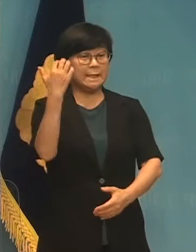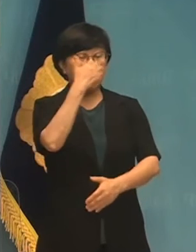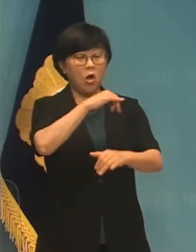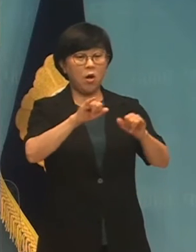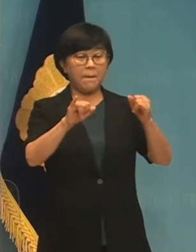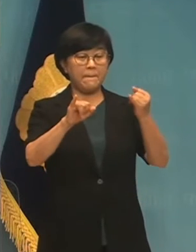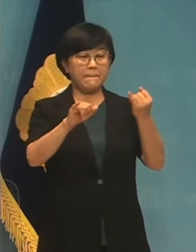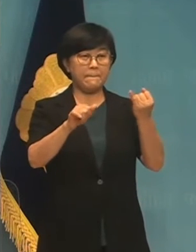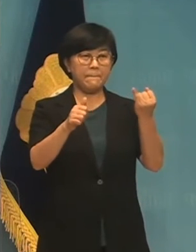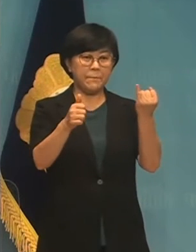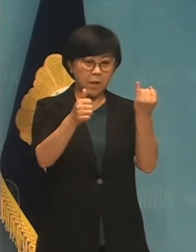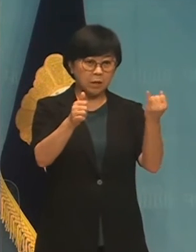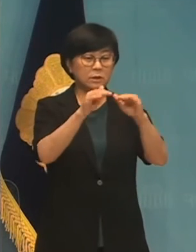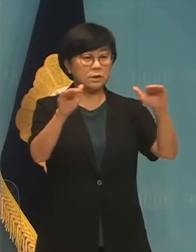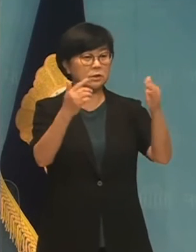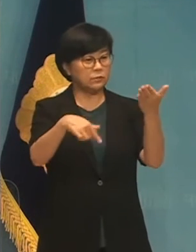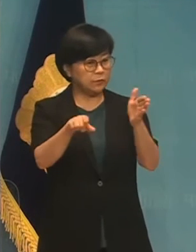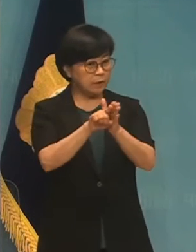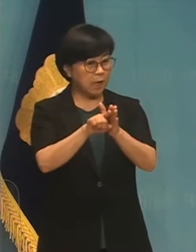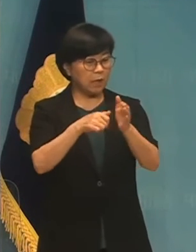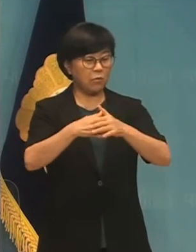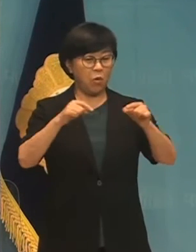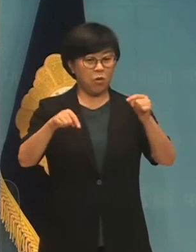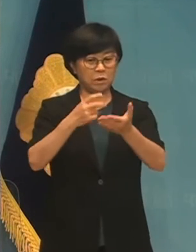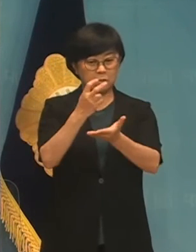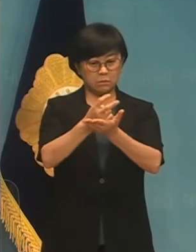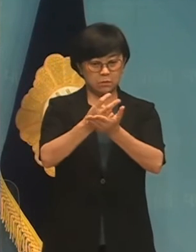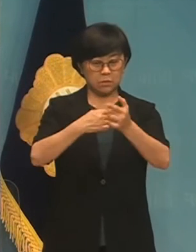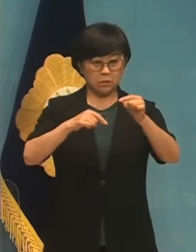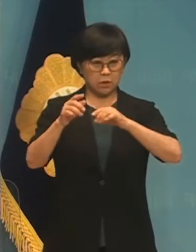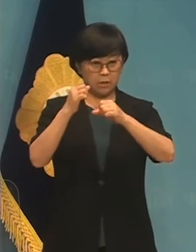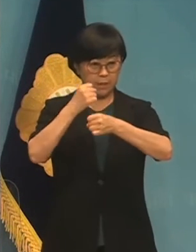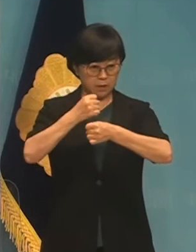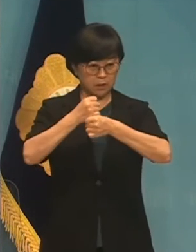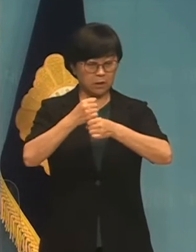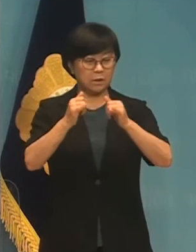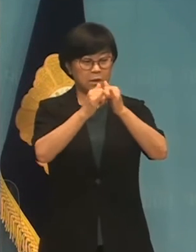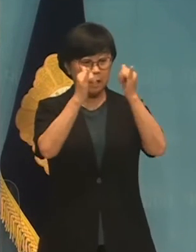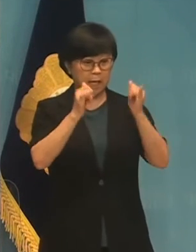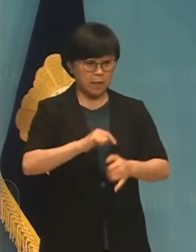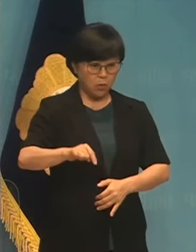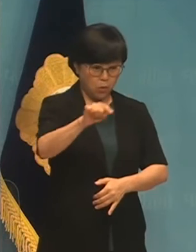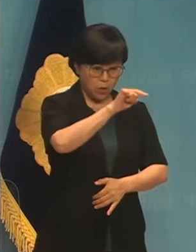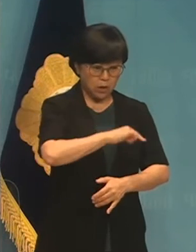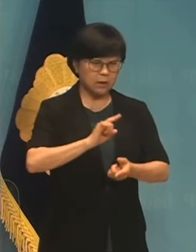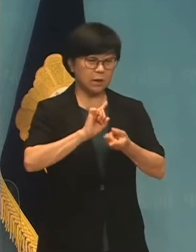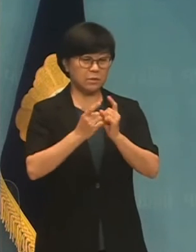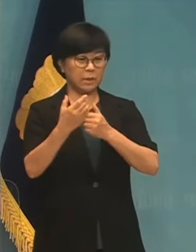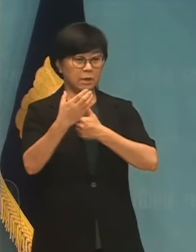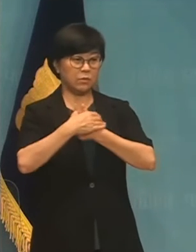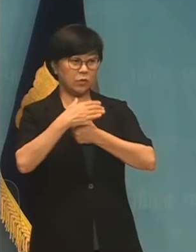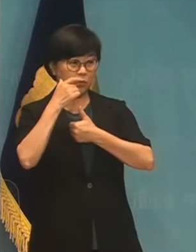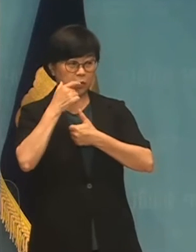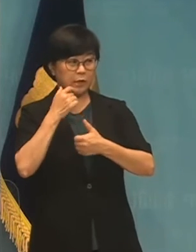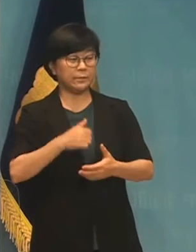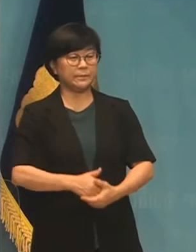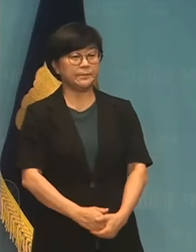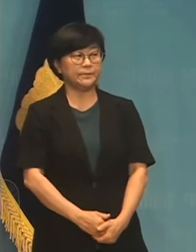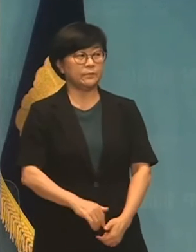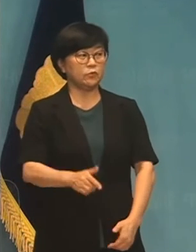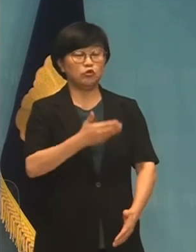성평등을 위한 어떠한 제도도 지도자가 만드는 사회적 공기를 대신할 수는 없습니다. 그